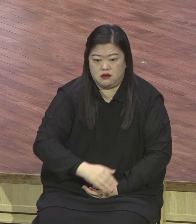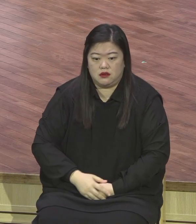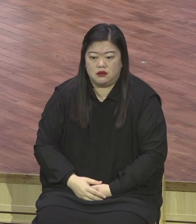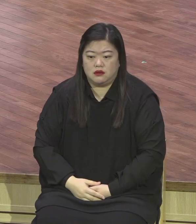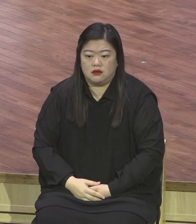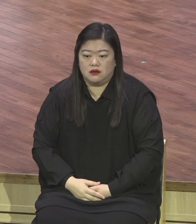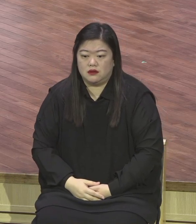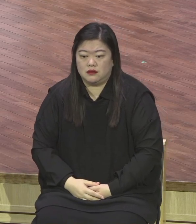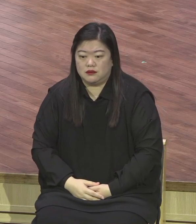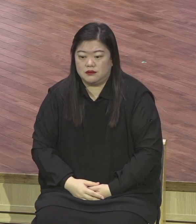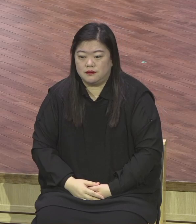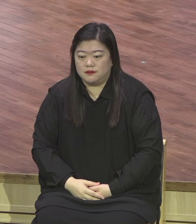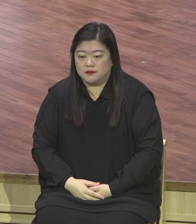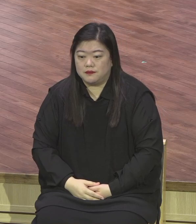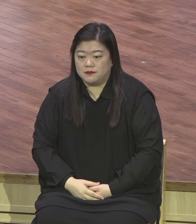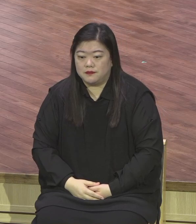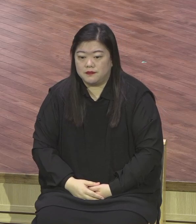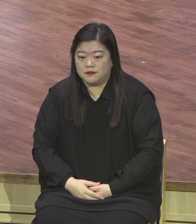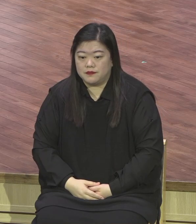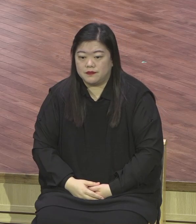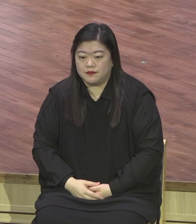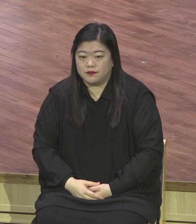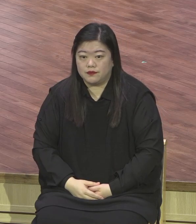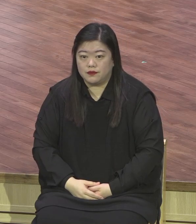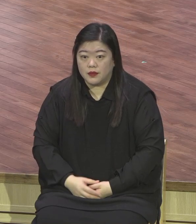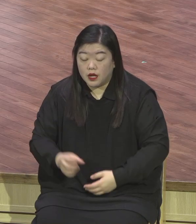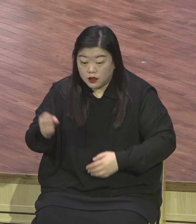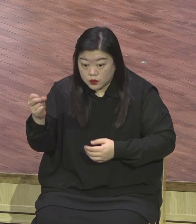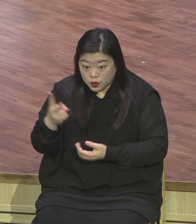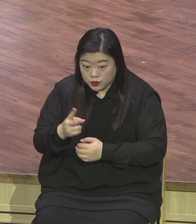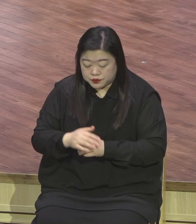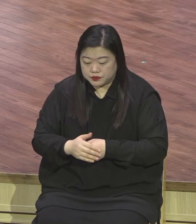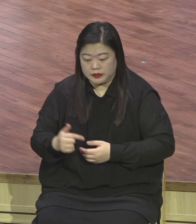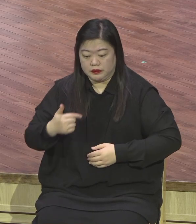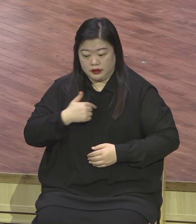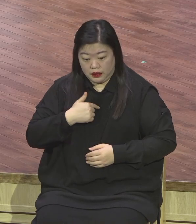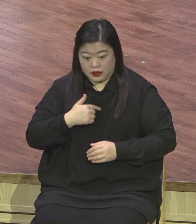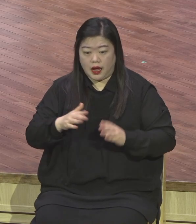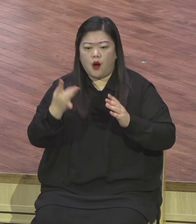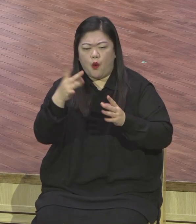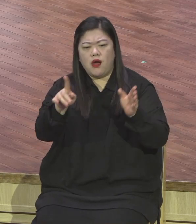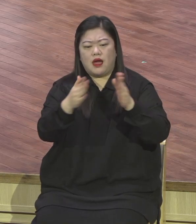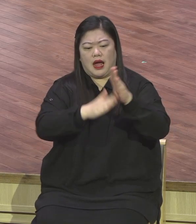갑자기 예수입니다. 온 가족이 다 볼때같이 대답하더라도 핍박하지요.